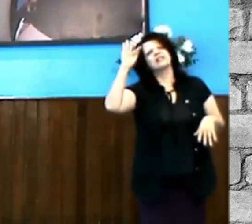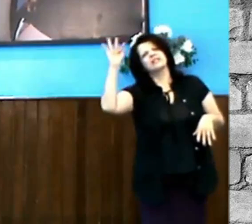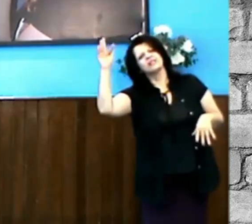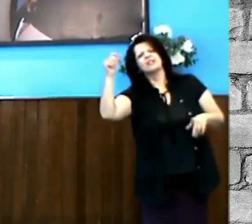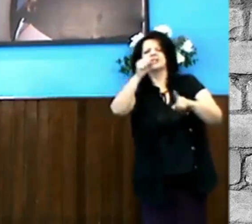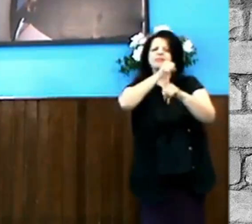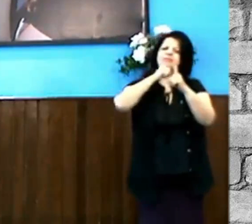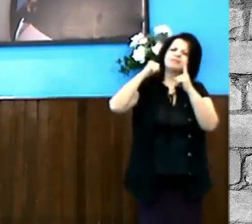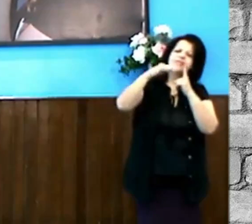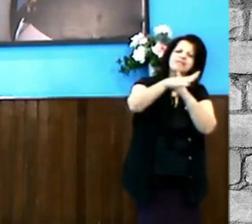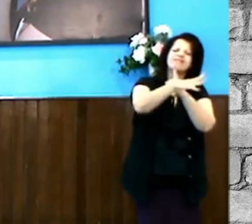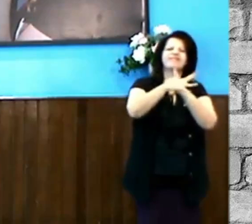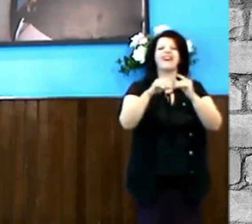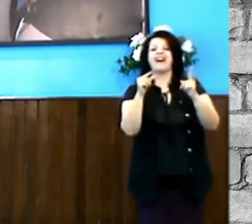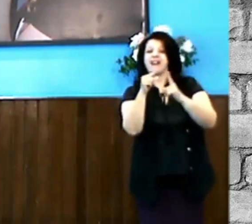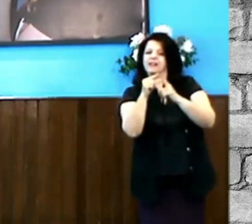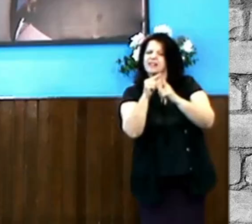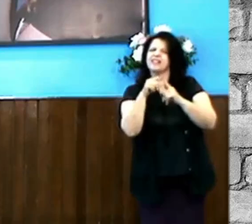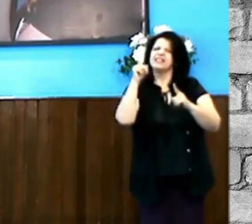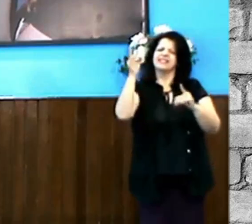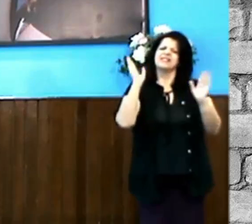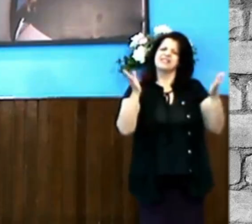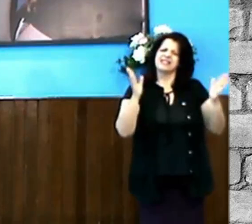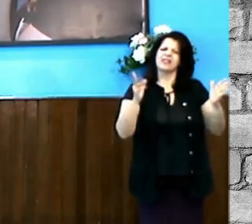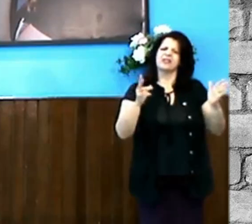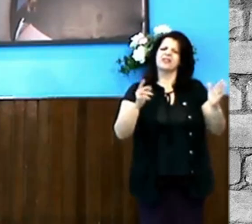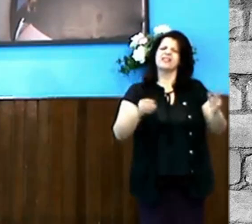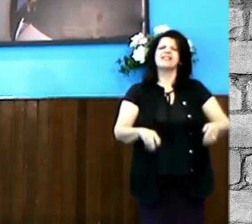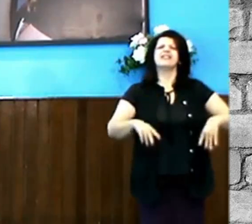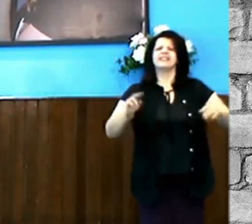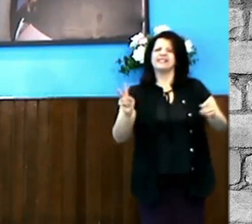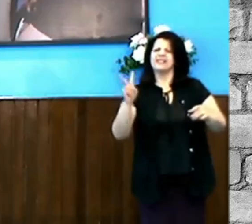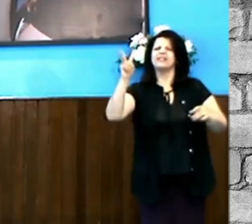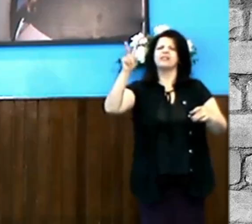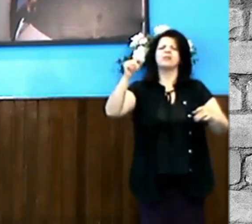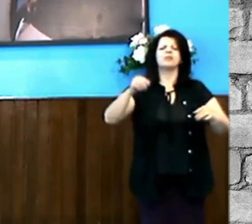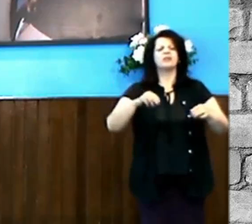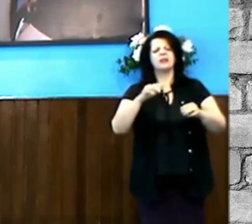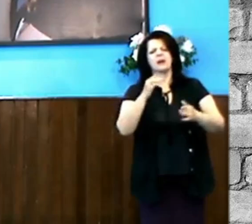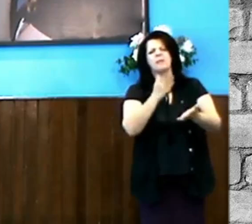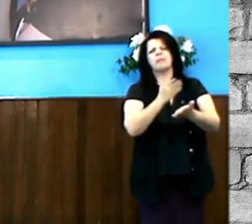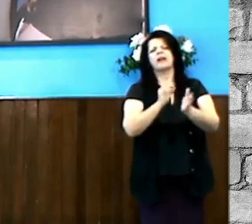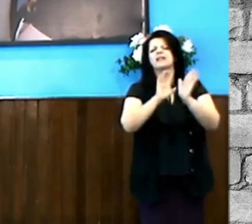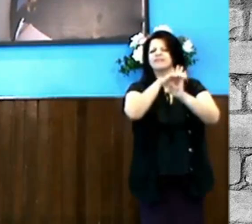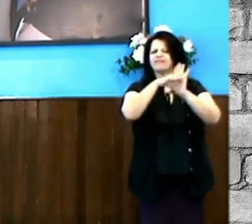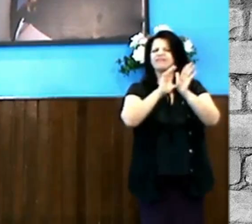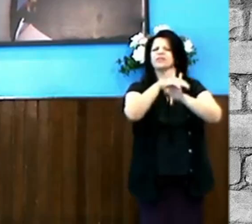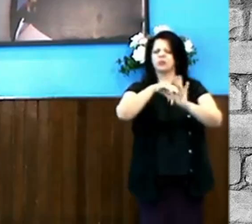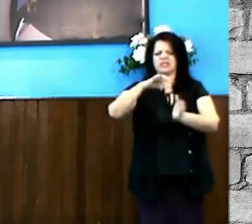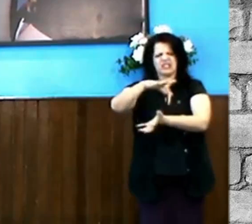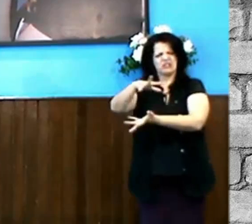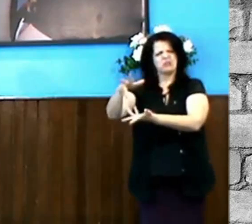A Bíblia agora é uma validadora cristã dos princípios mundanos. E existe muita gente fazendo